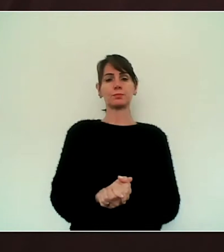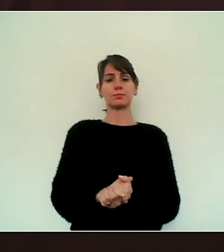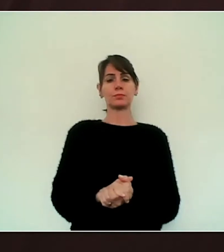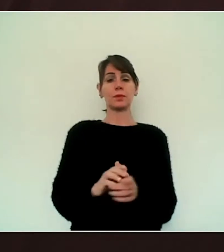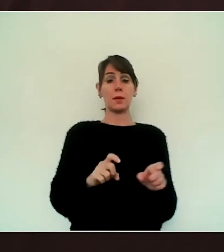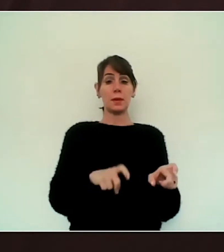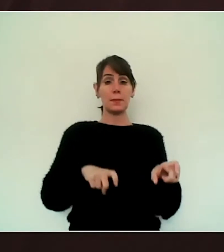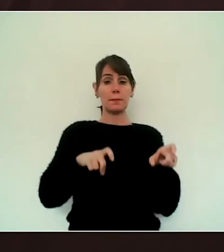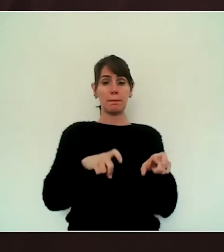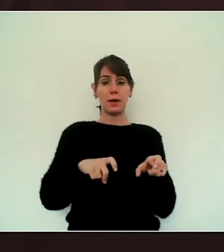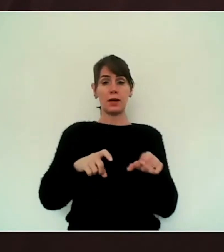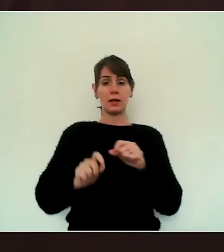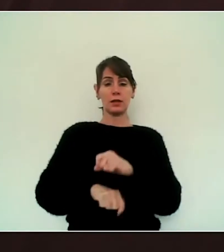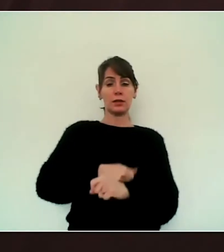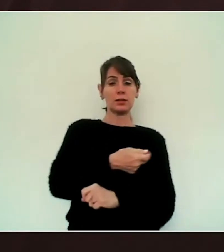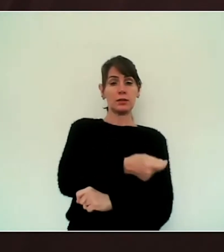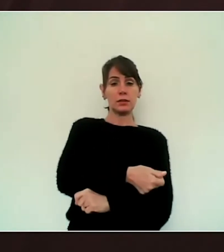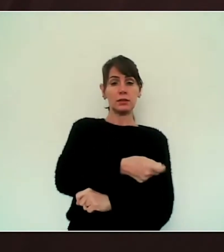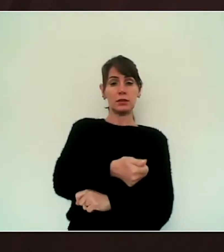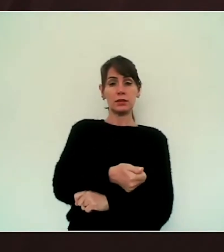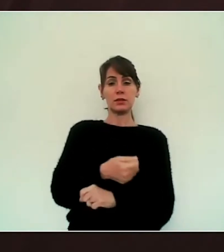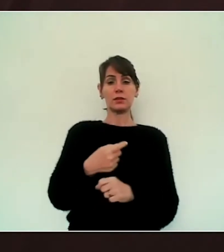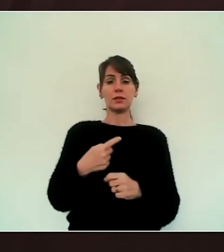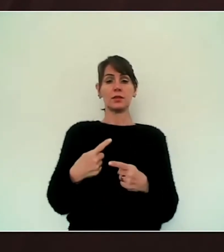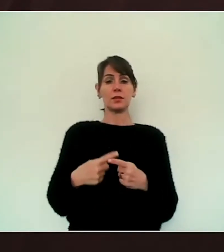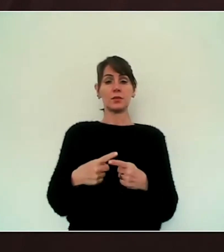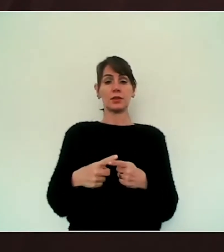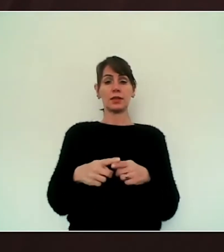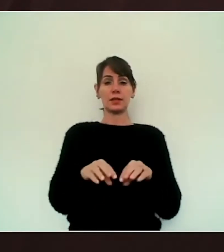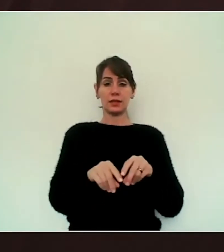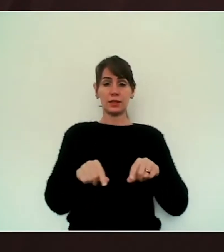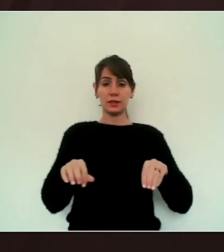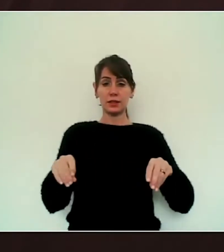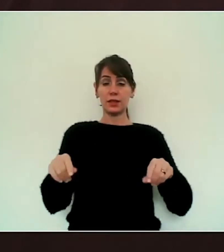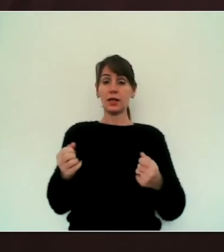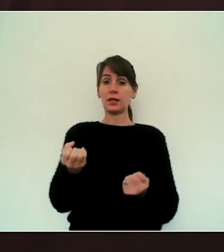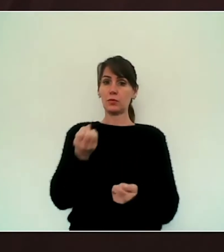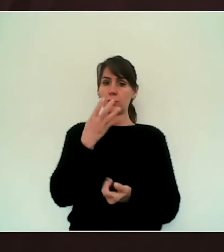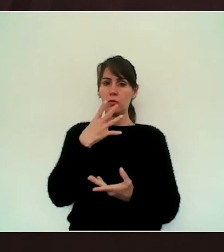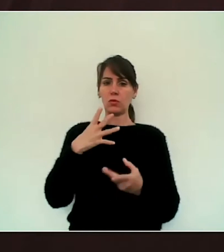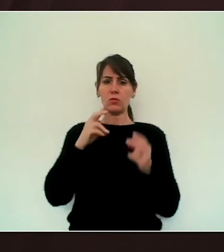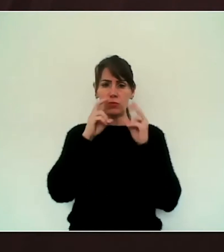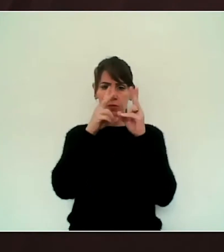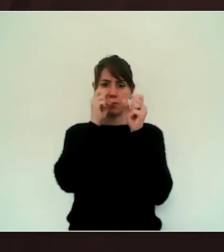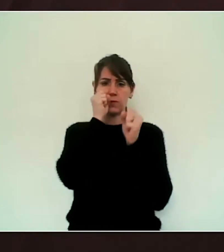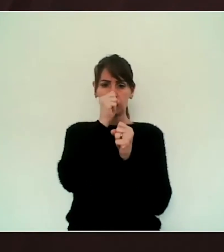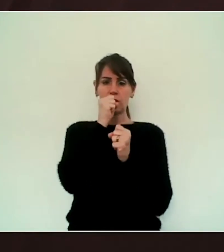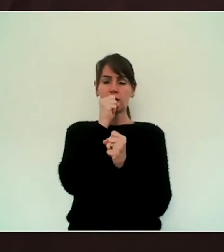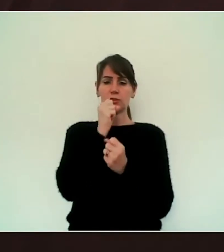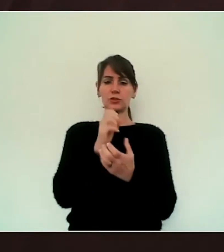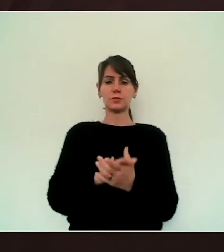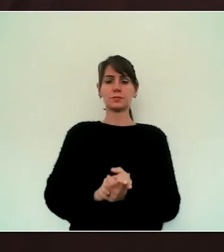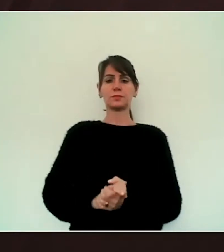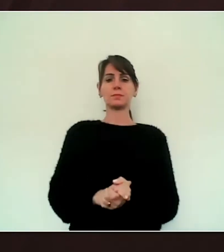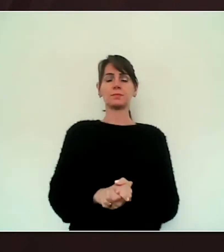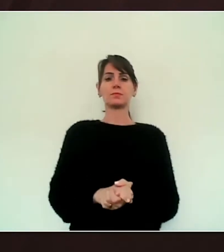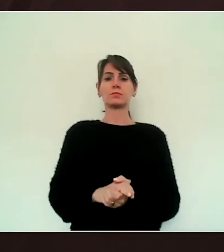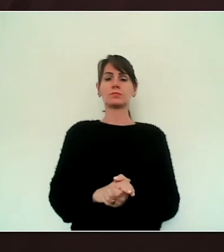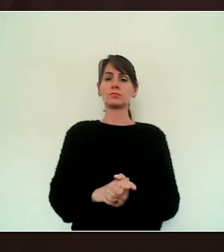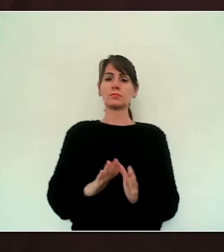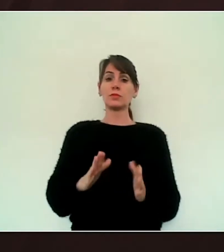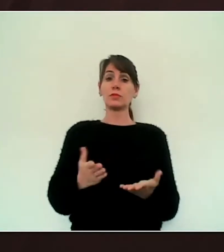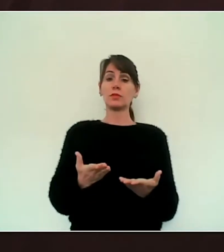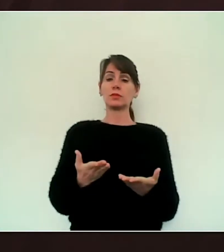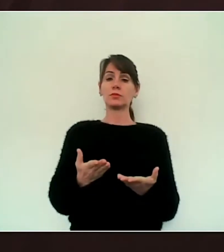planta girassol é por causa da terra e também por causa do fruto. Então, quando Jesus veio aqui na